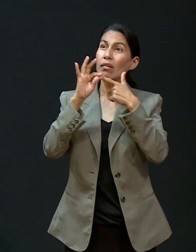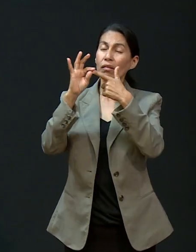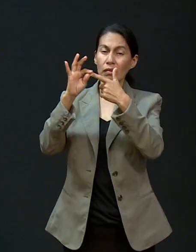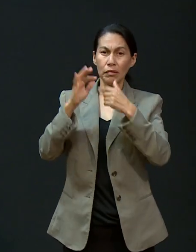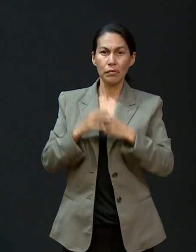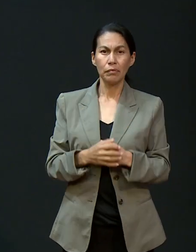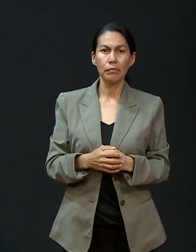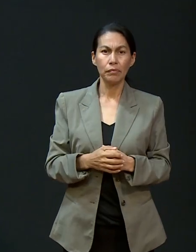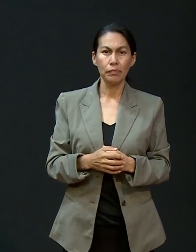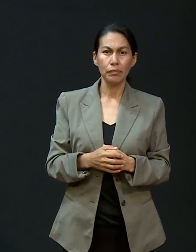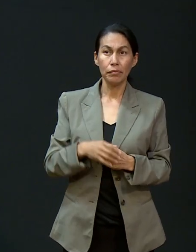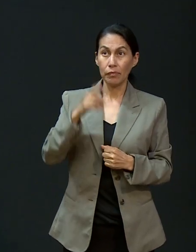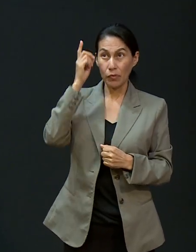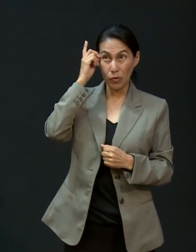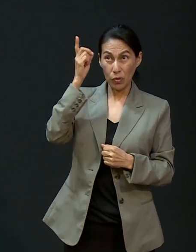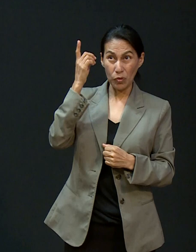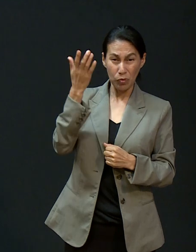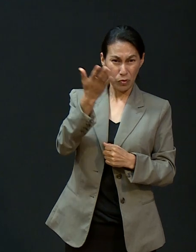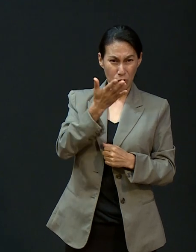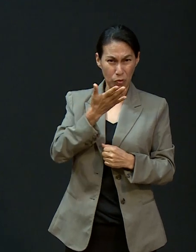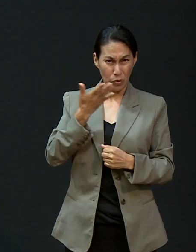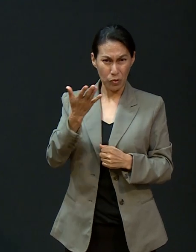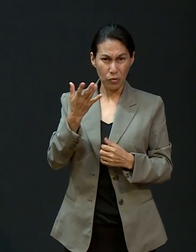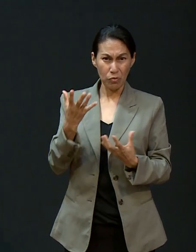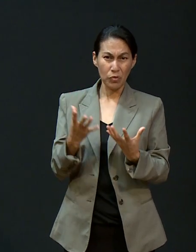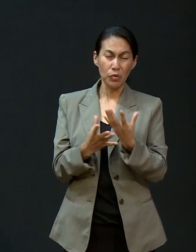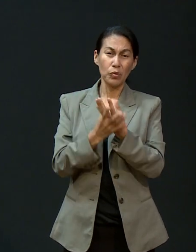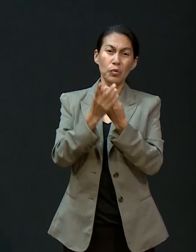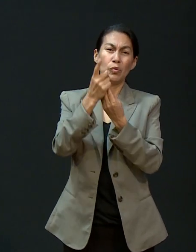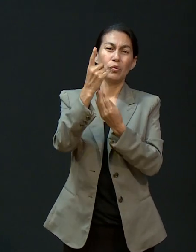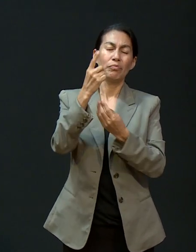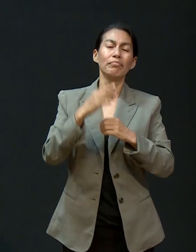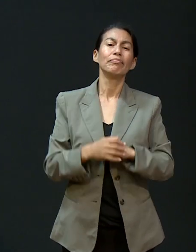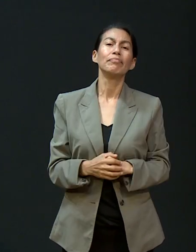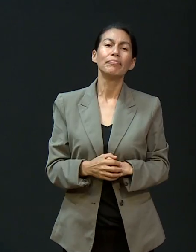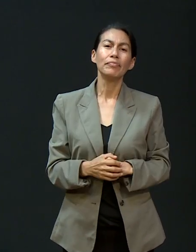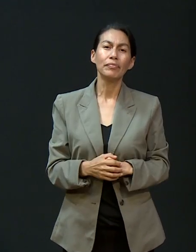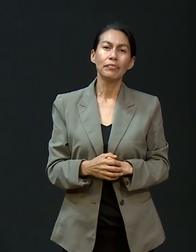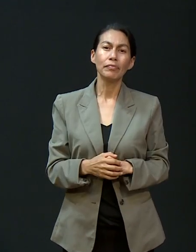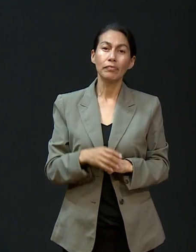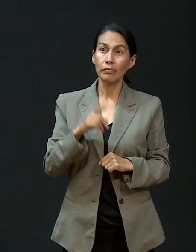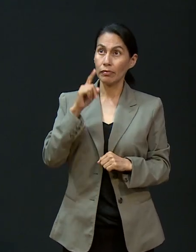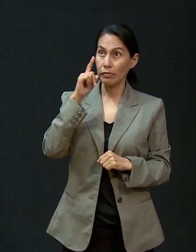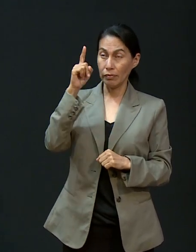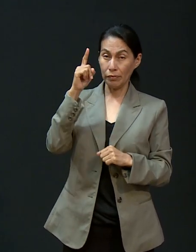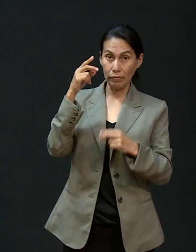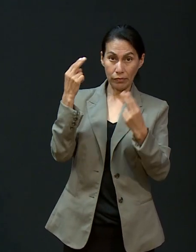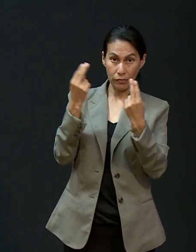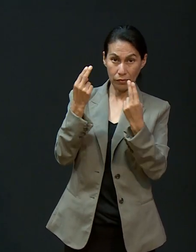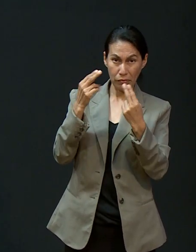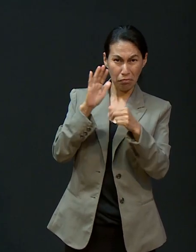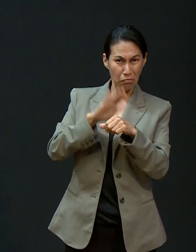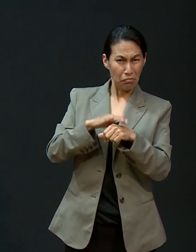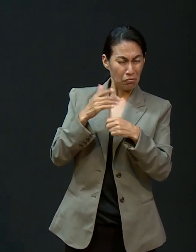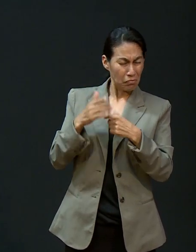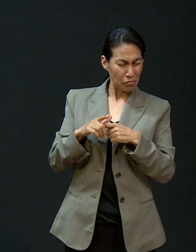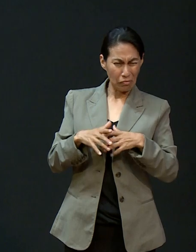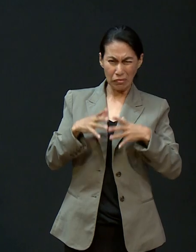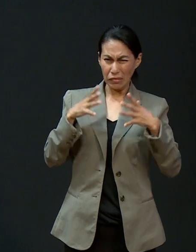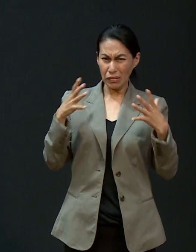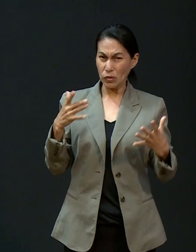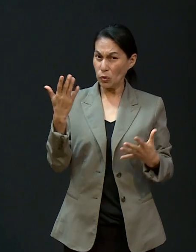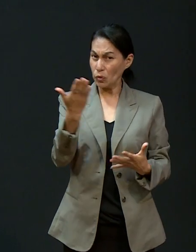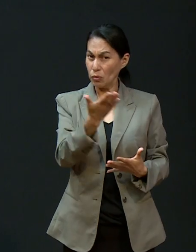dirección. Dios es todo en uno. Es la necesidad más